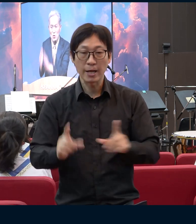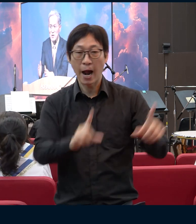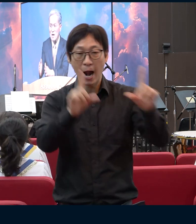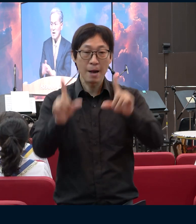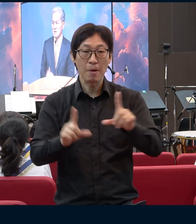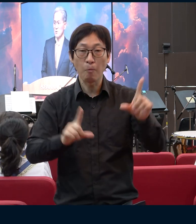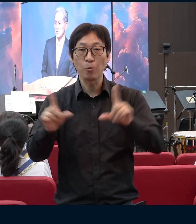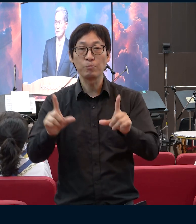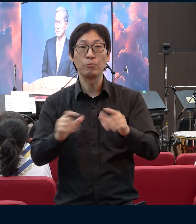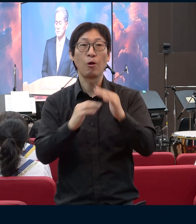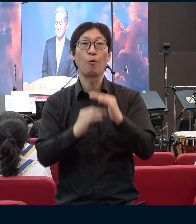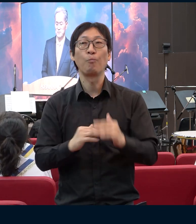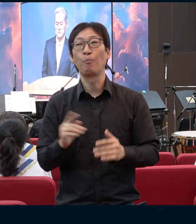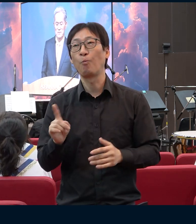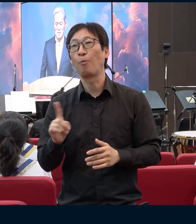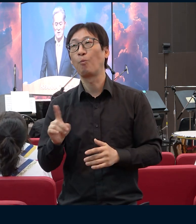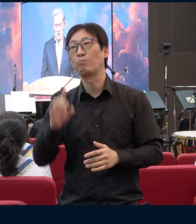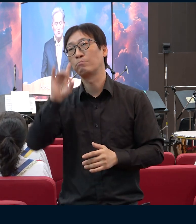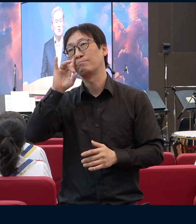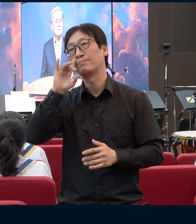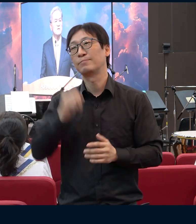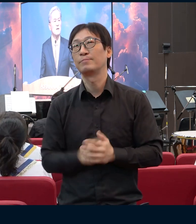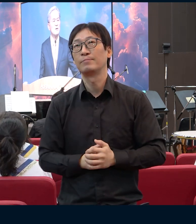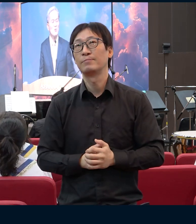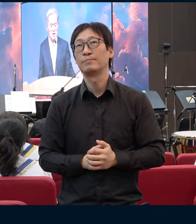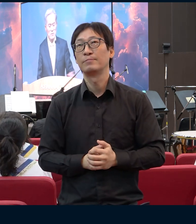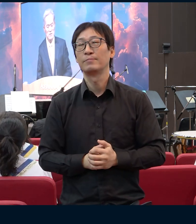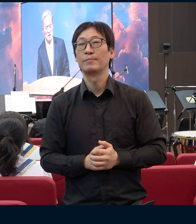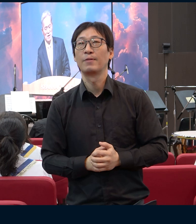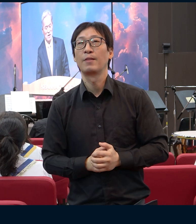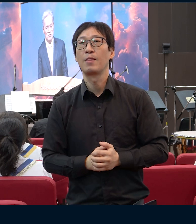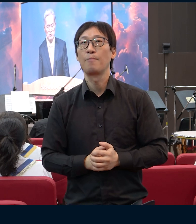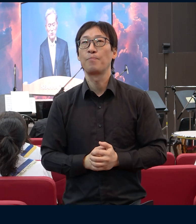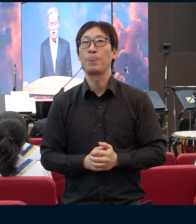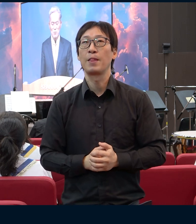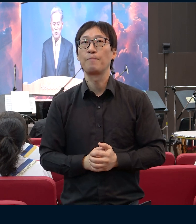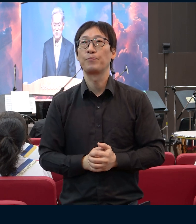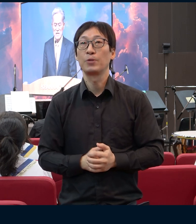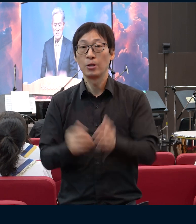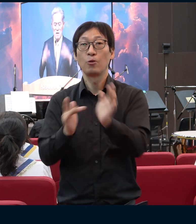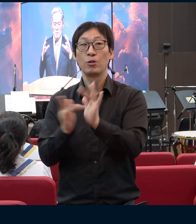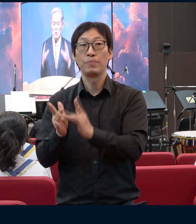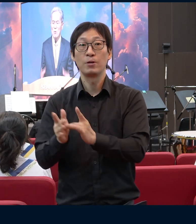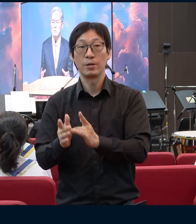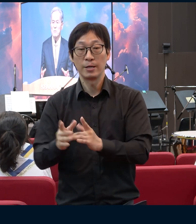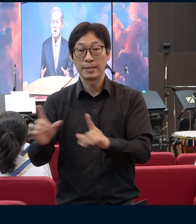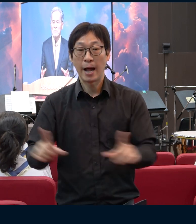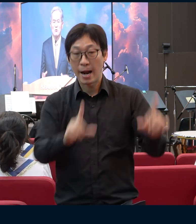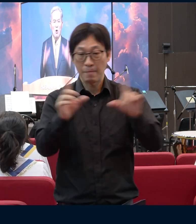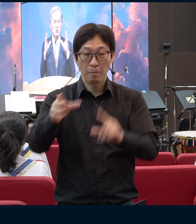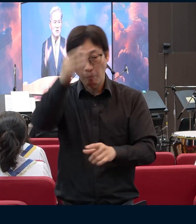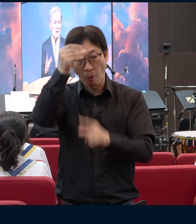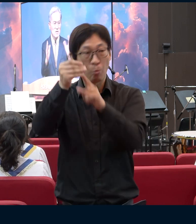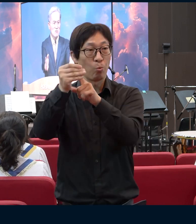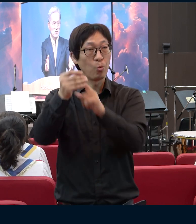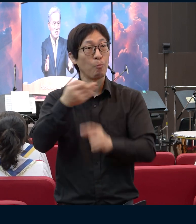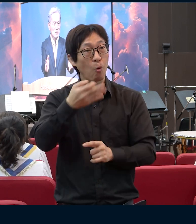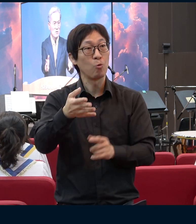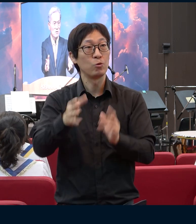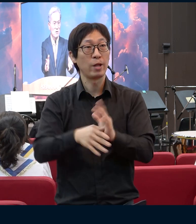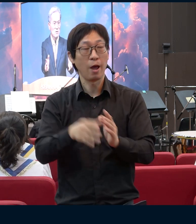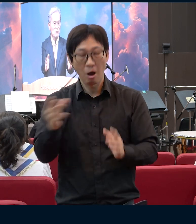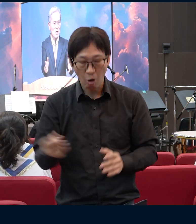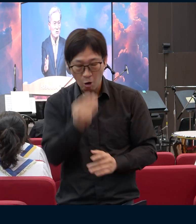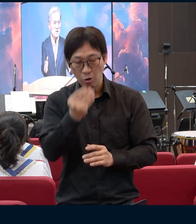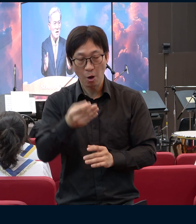모습은 뭐냐 하는 거죠. 이게 중요합니다. 왜냐하면 주님이 우리에게 보여준 삶의 바로 거룩의 답이